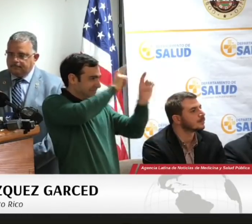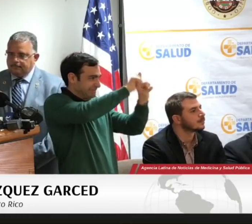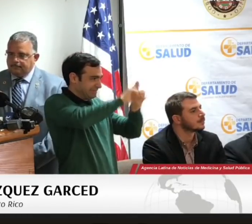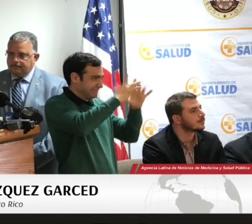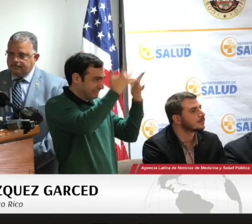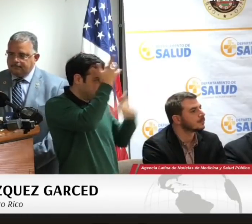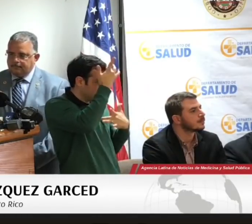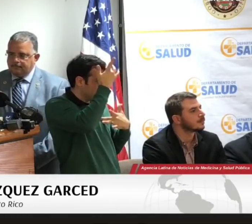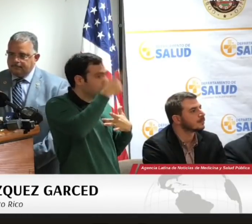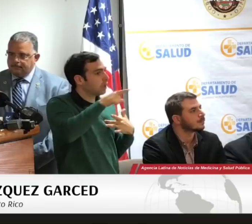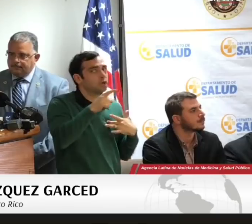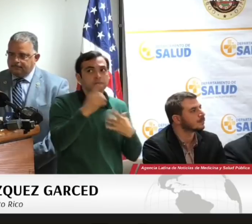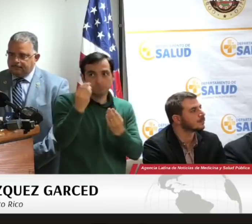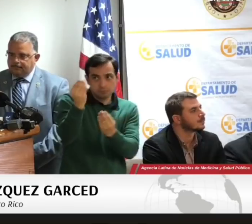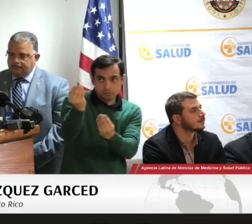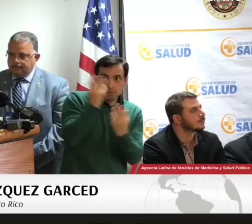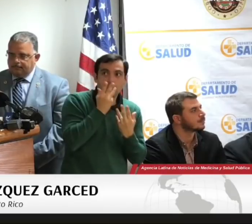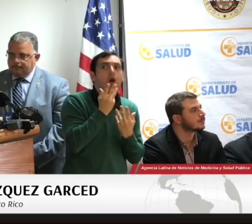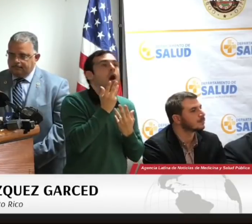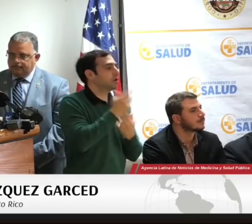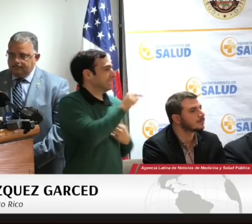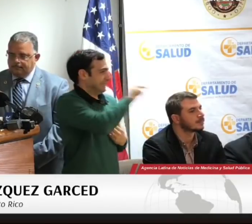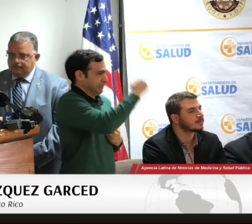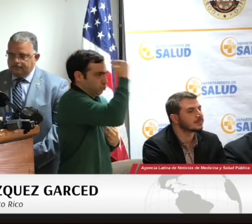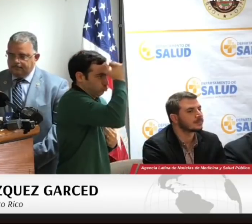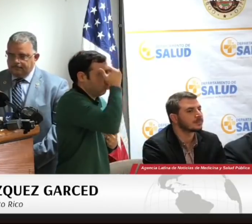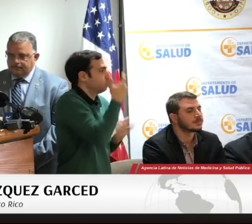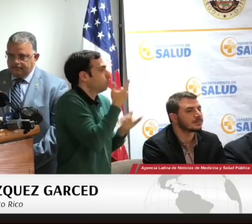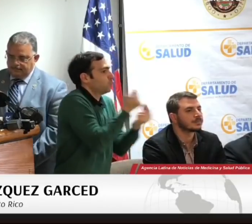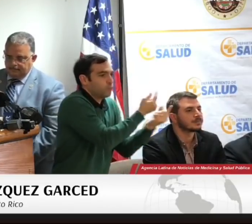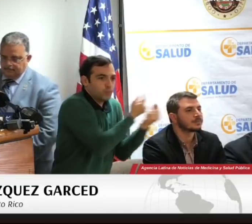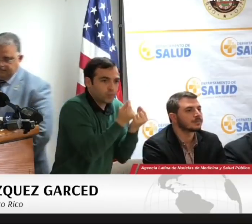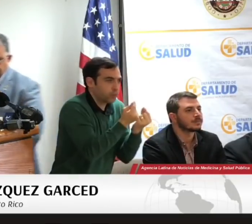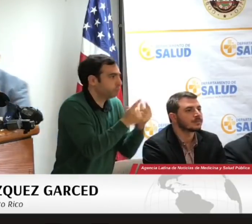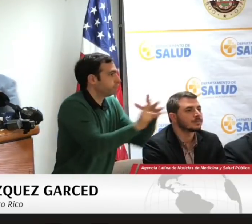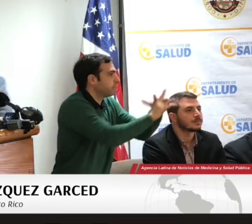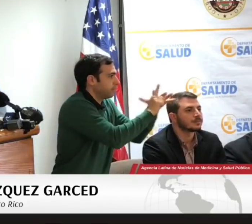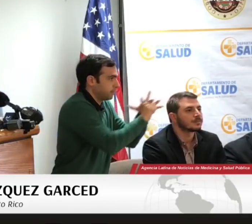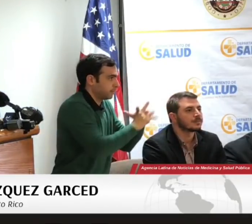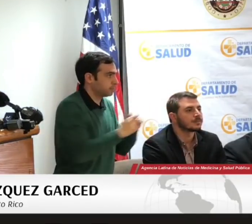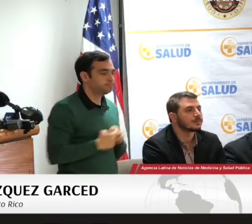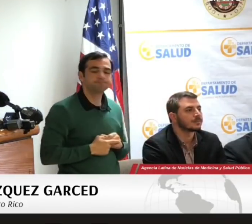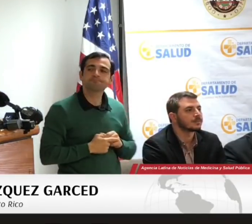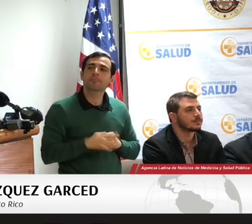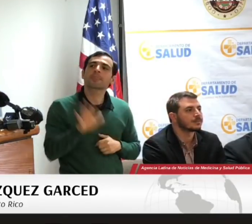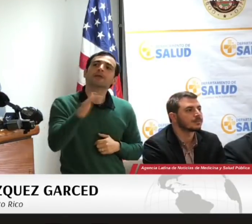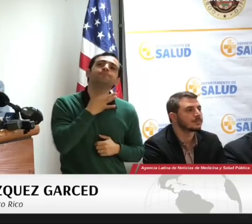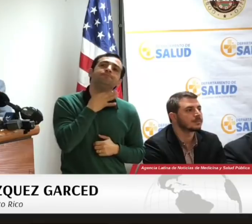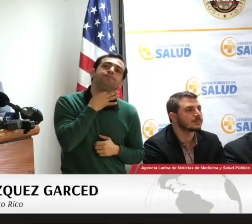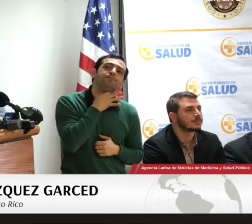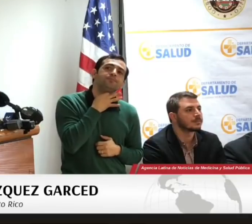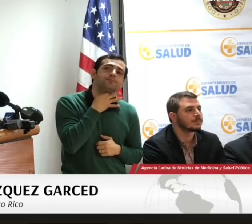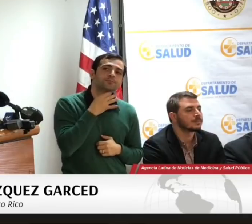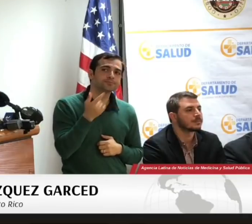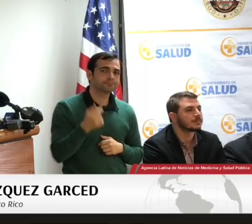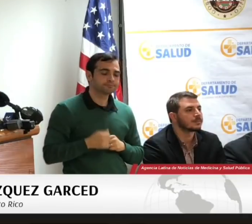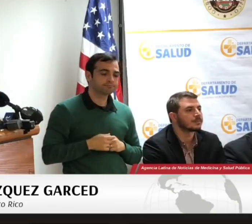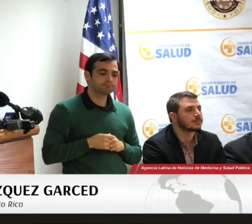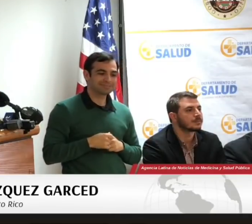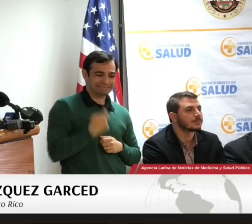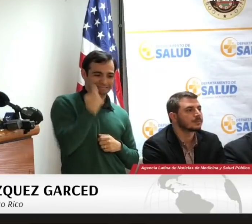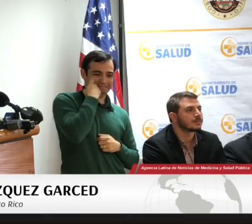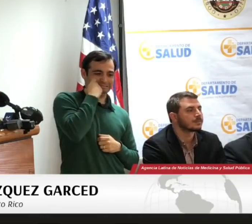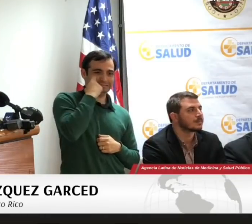visibilidad de los casos. Y una última pregunta, gobernadora, y me salta una curiosidad. En la pasada conferencia de prensa estaba aquí